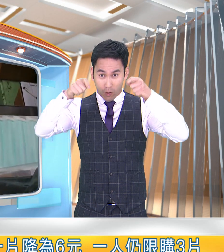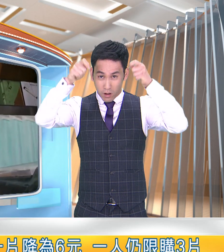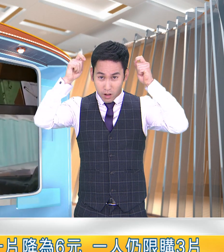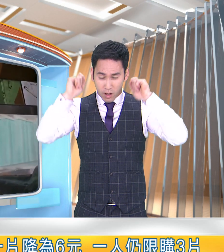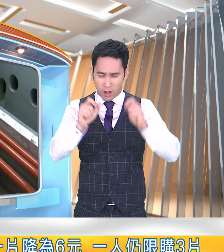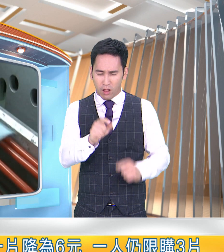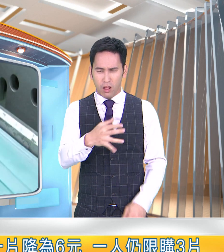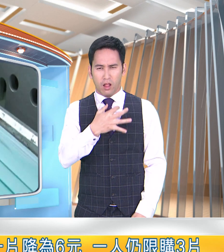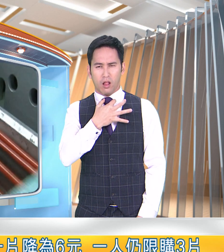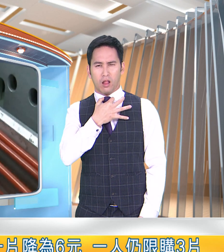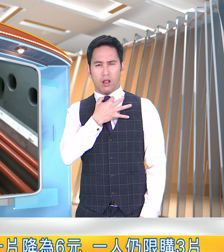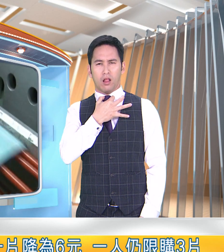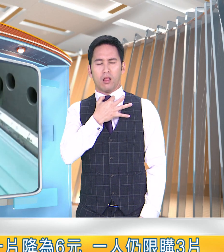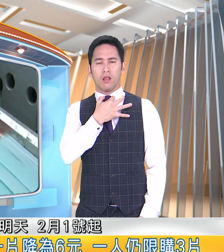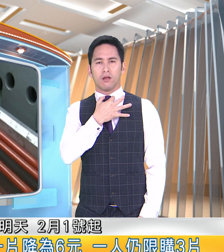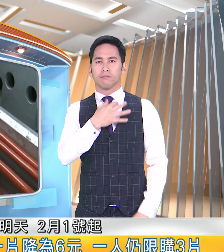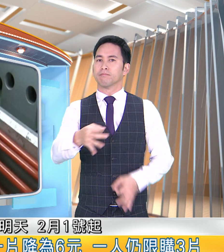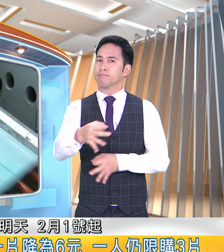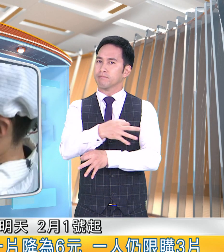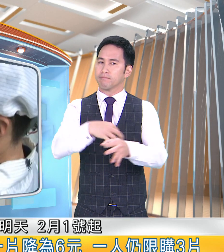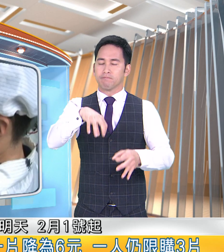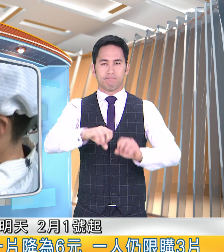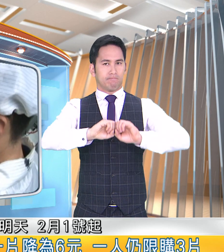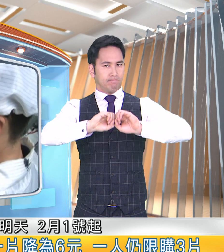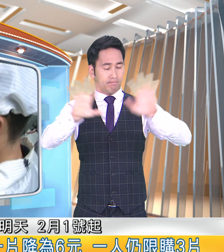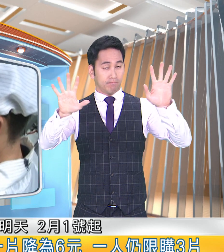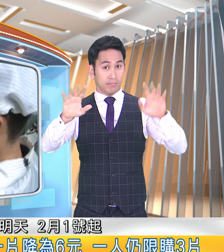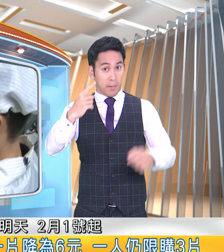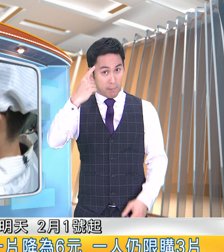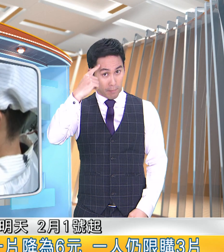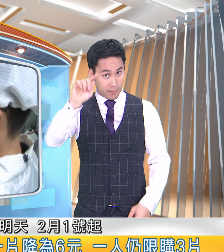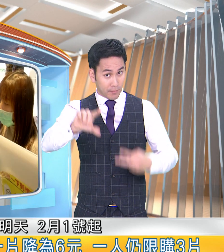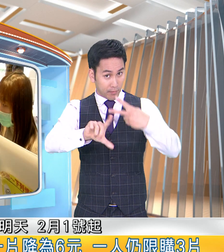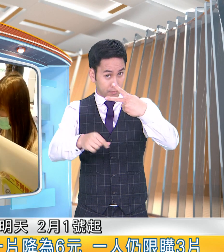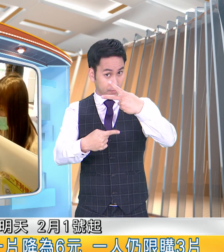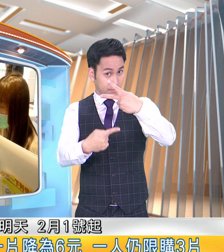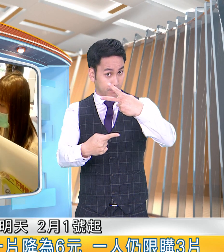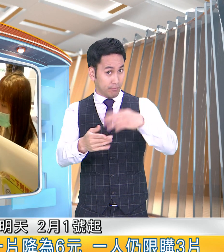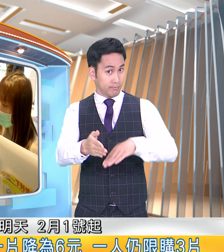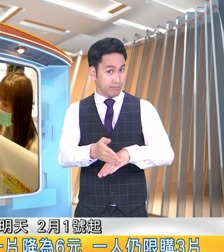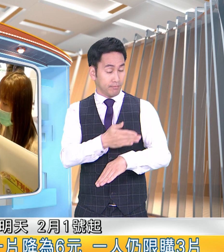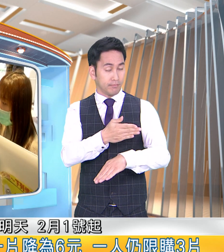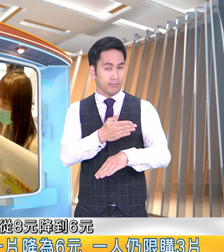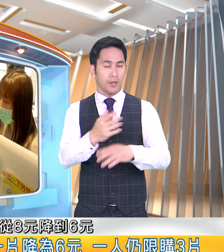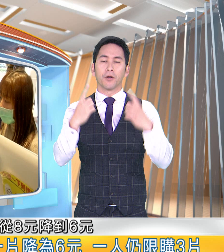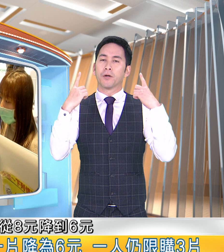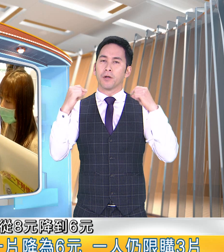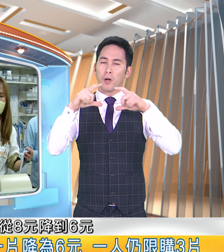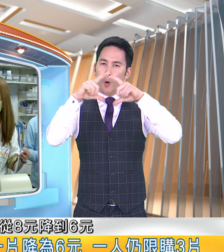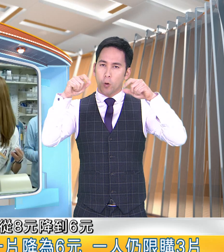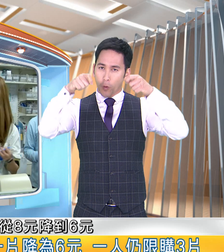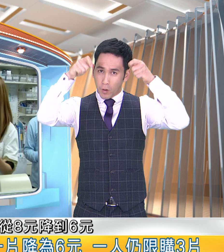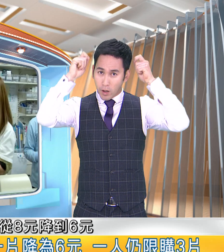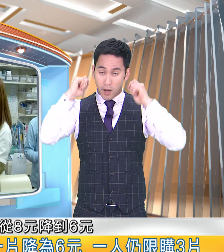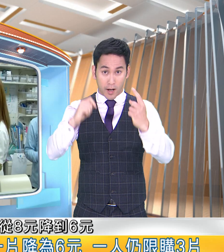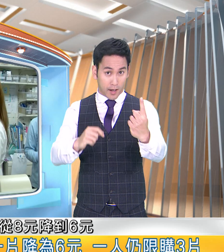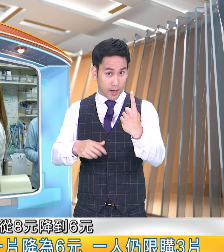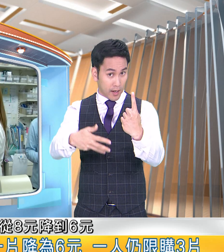衡，经济部宣布，从明天2月1号起，口罩每片的价格从